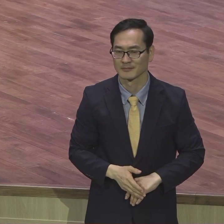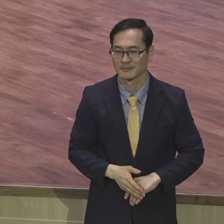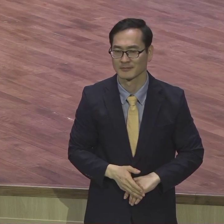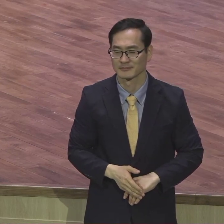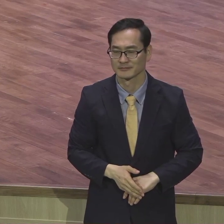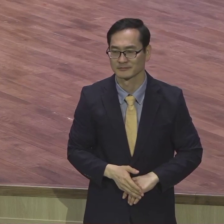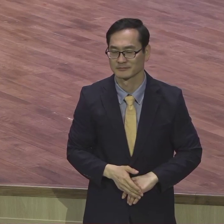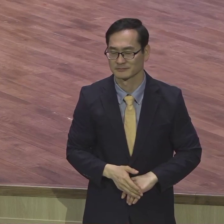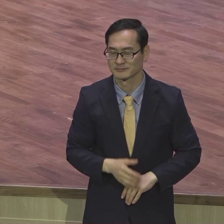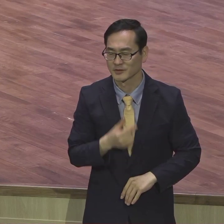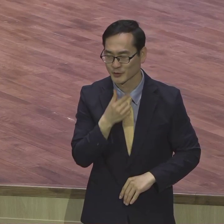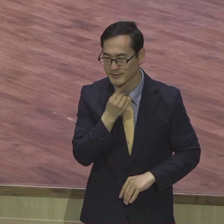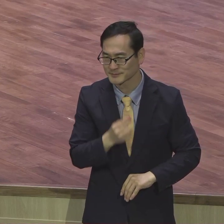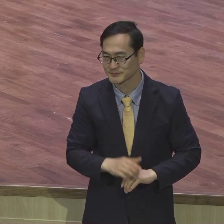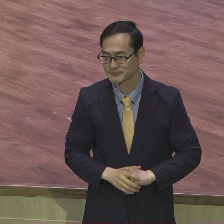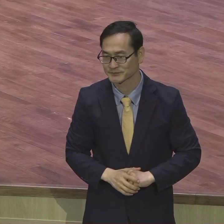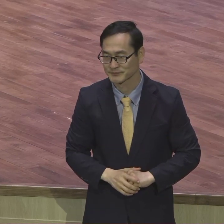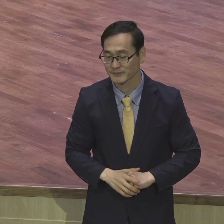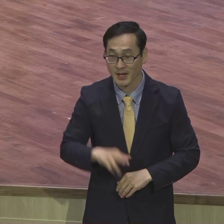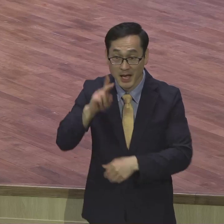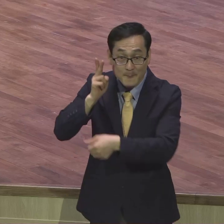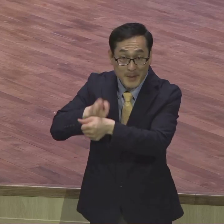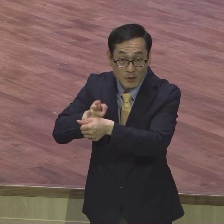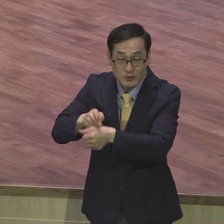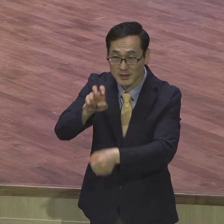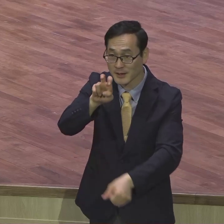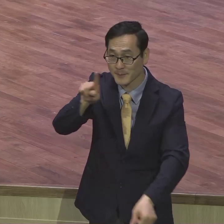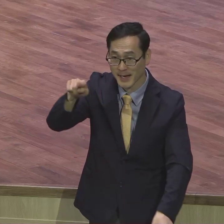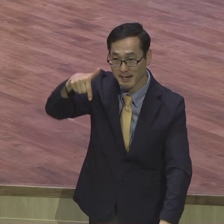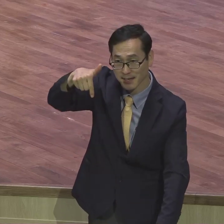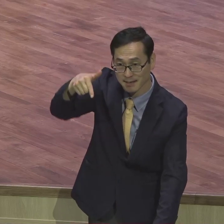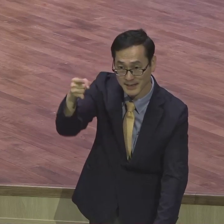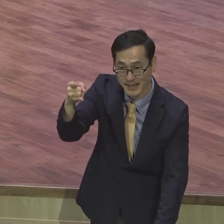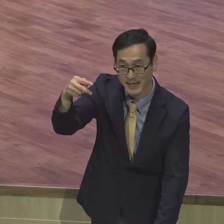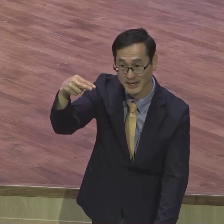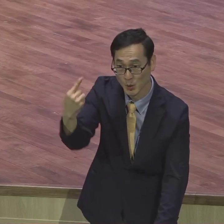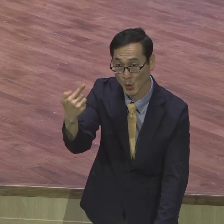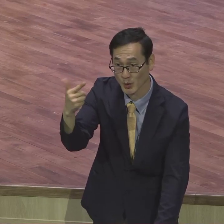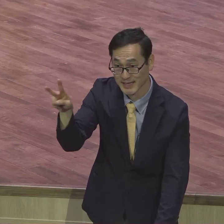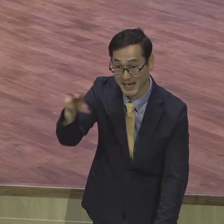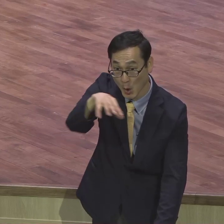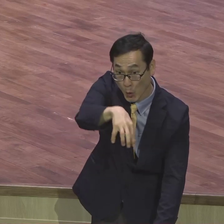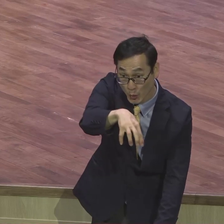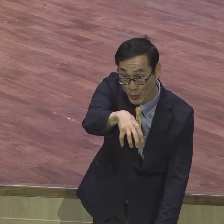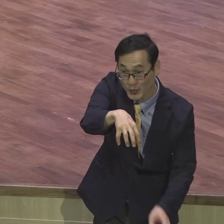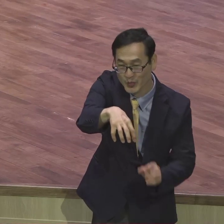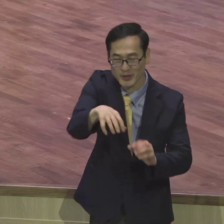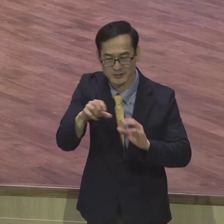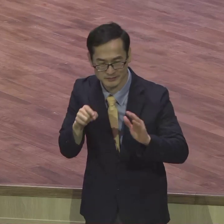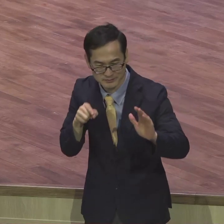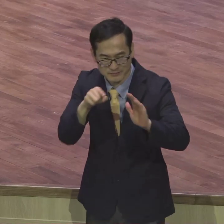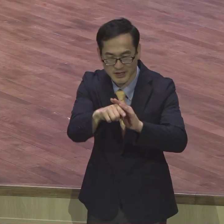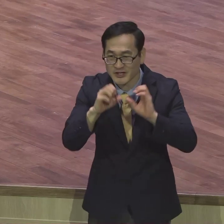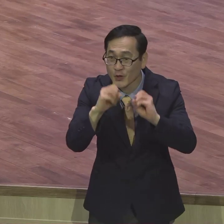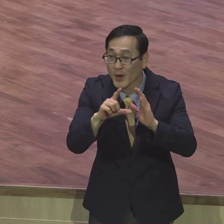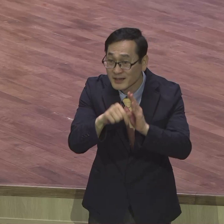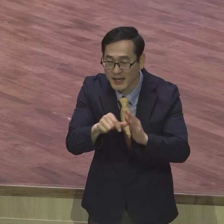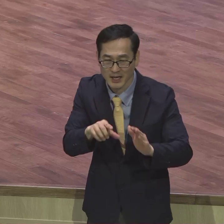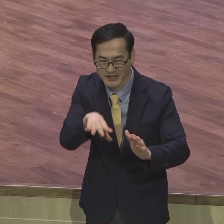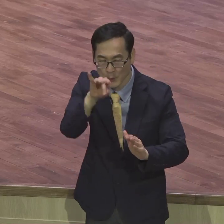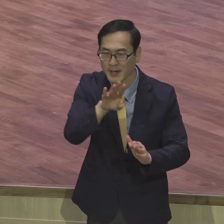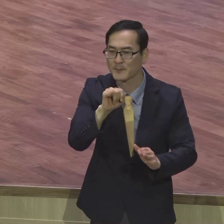바울이 마게도니아 첫성 빌리포 열리면서요. 그야말로 마게도니아